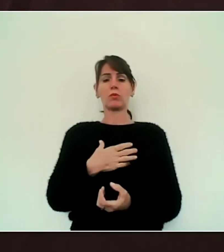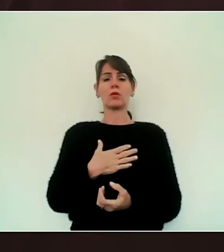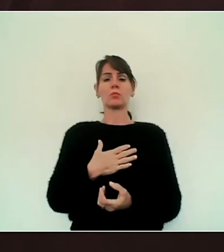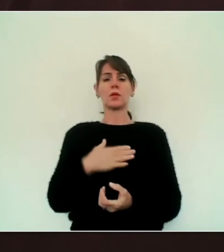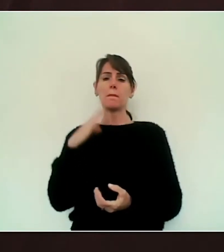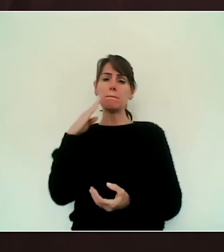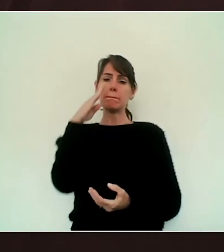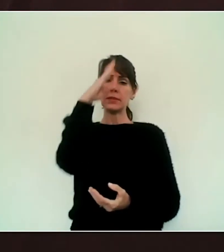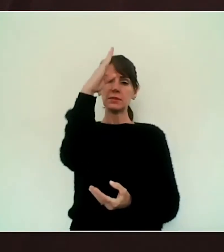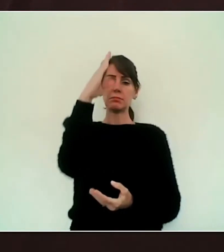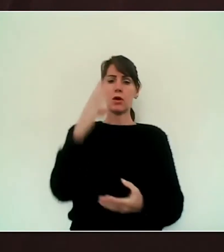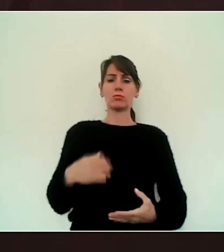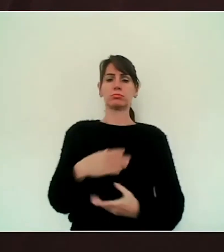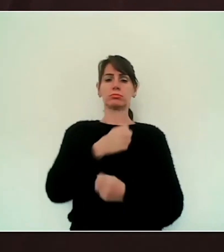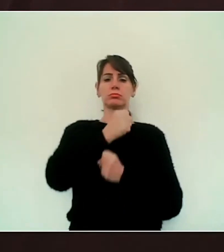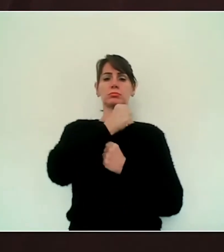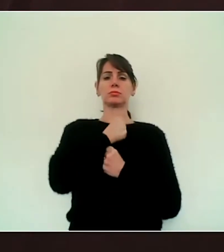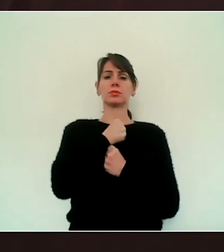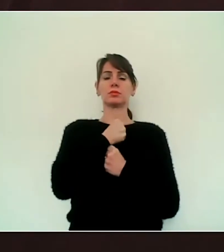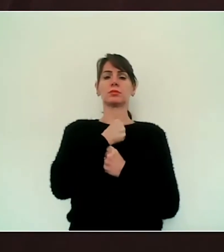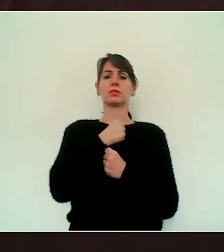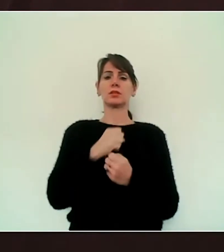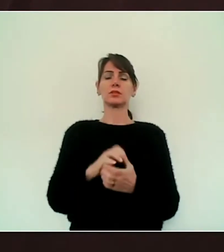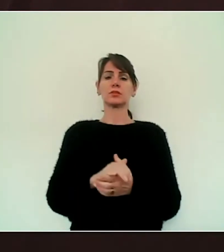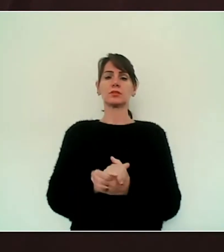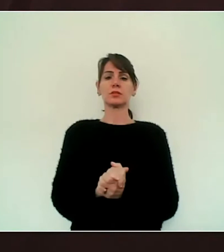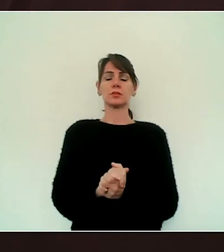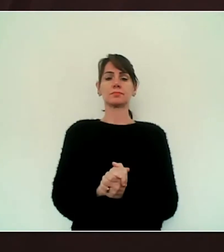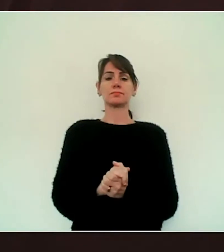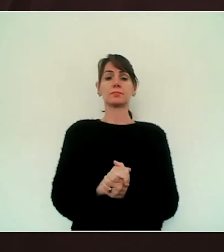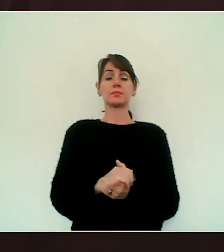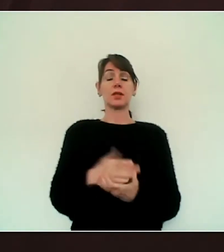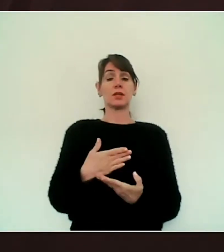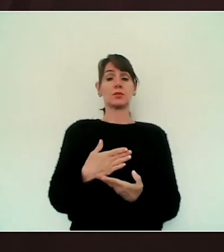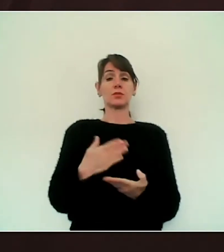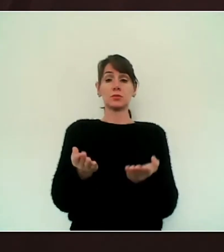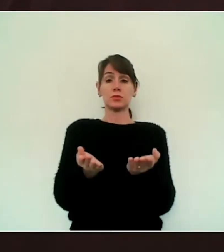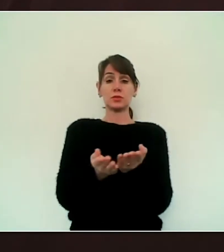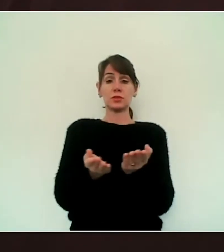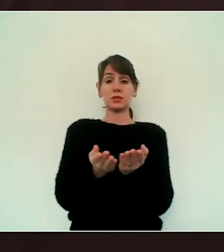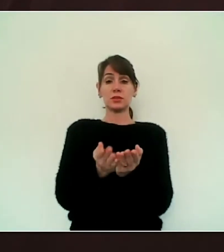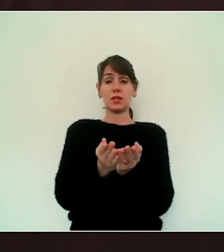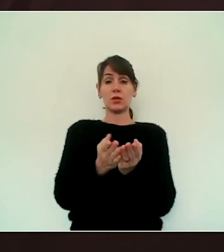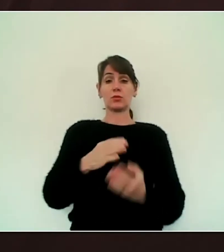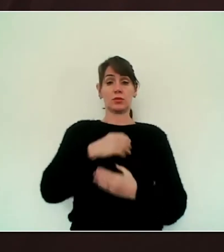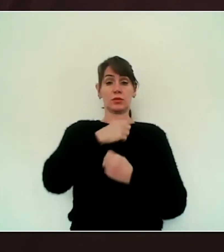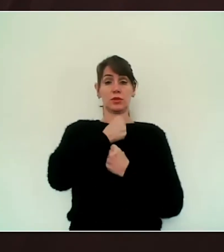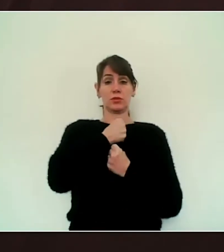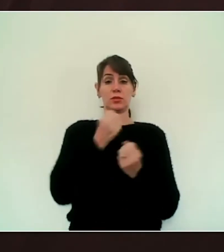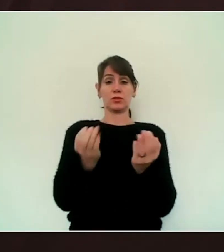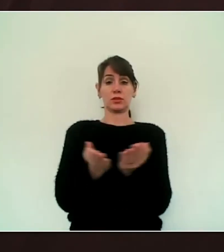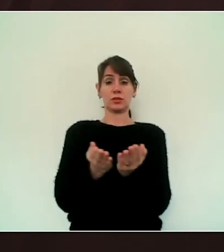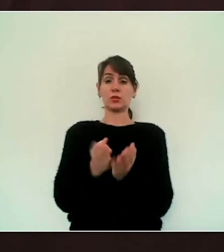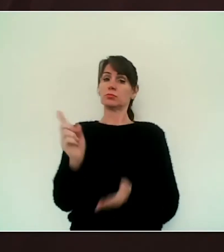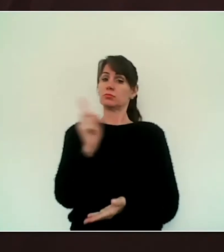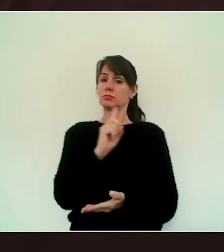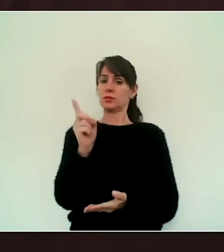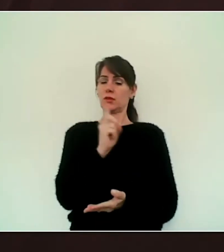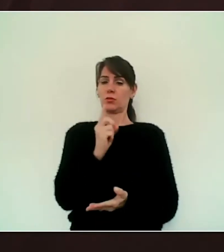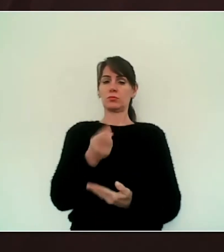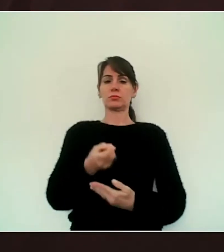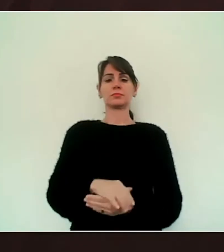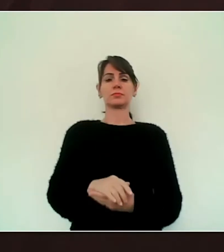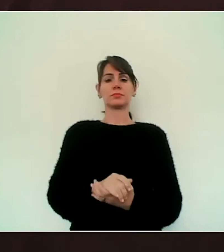não eram sacerdotes cristãos, eram sacerdotes pagãos. Dentre os sacerdotes pagãos, né, havia um colégio